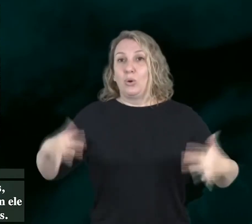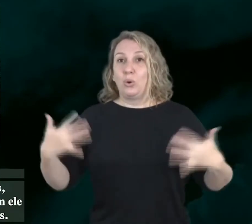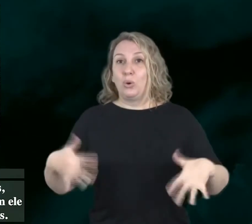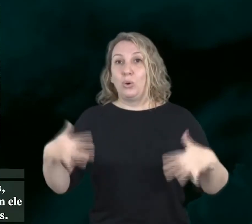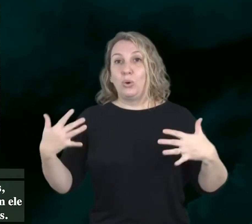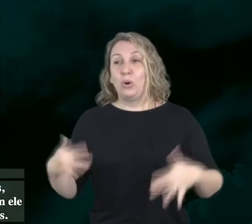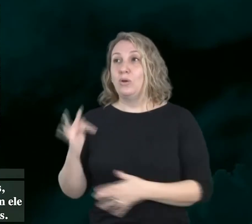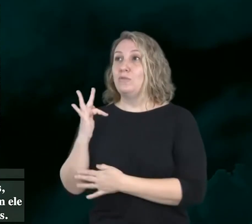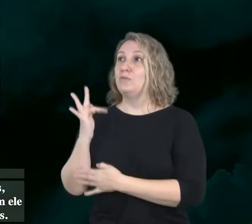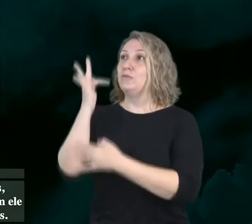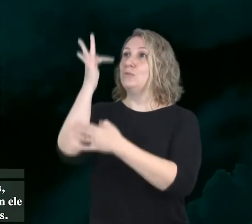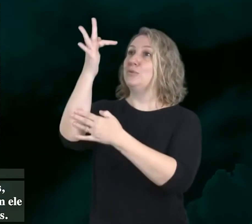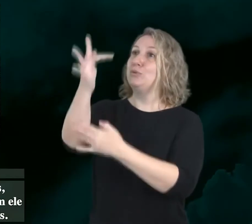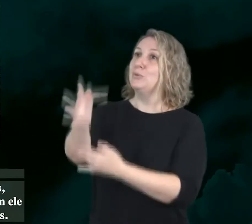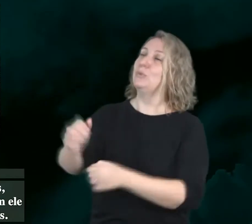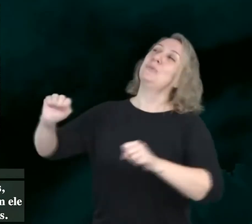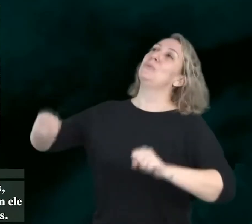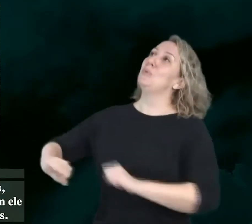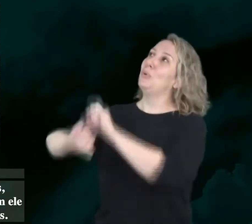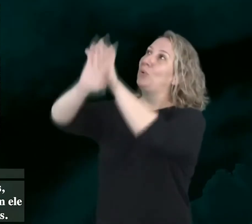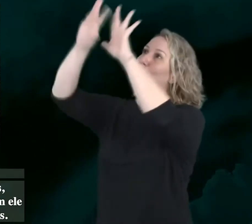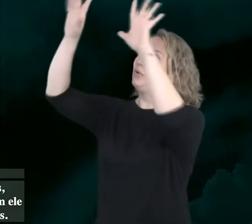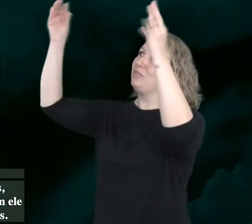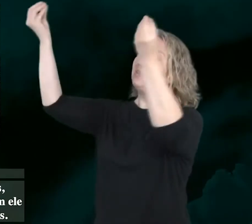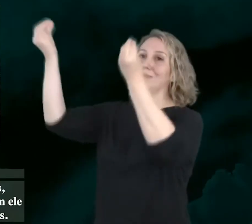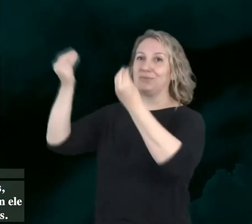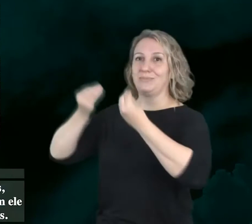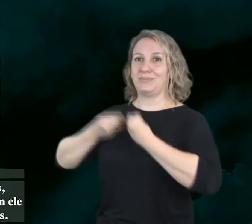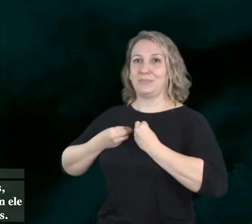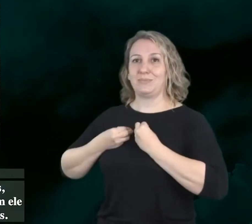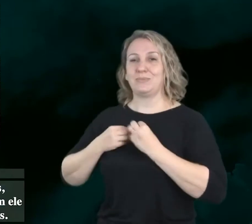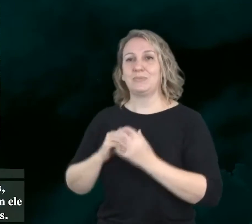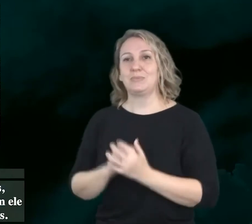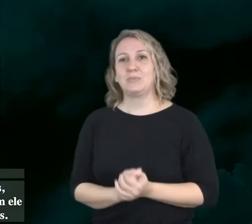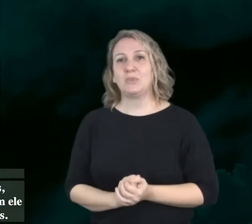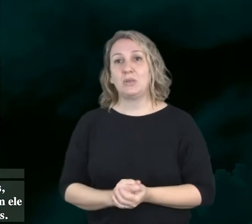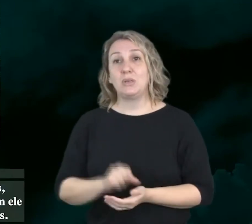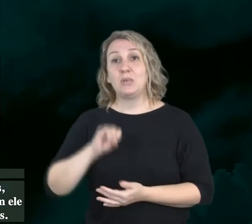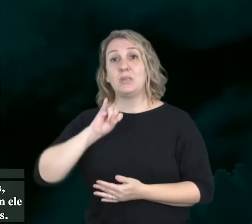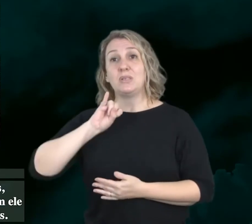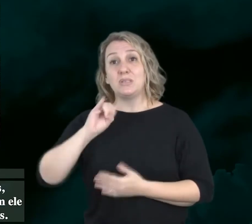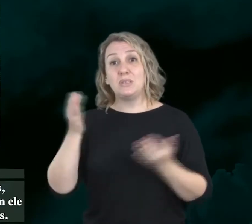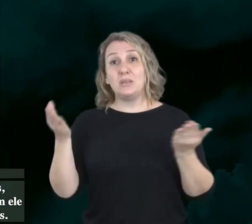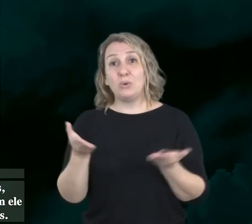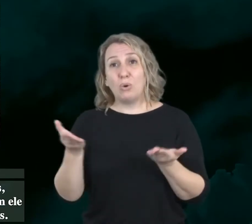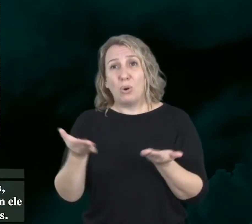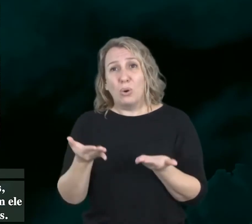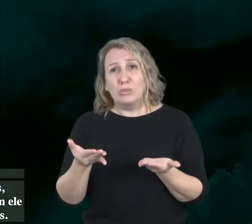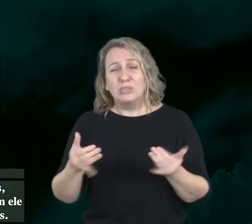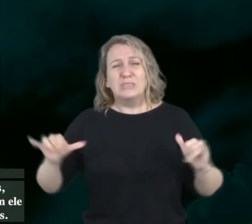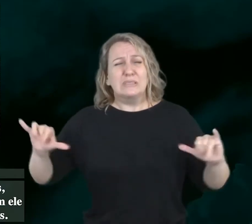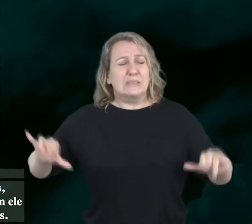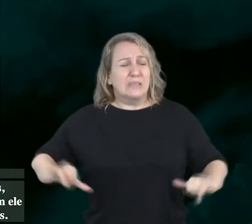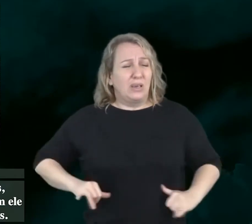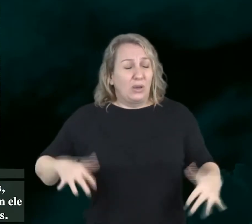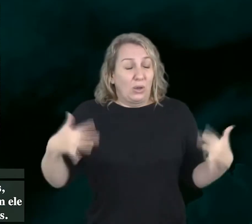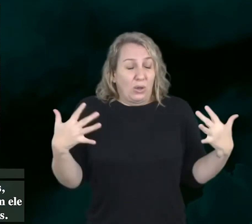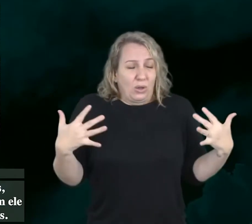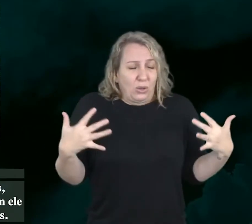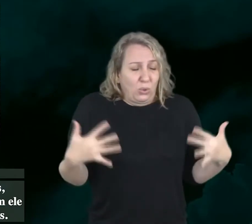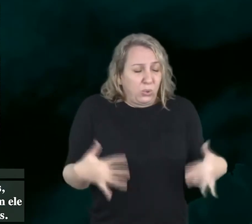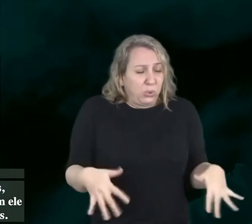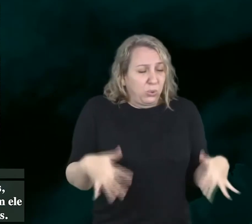glorificados. Portanto, irmãos, nós sofremos hoje para sermos glorificados. A nossa esperança, o que